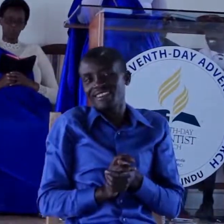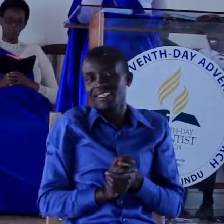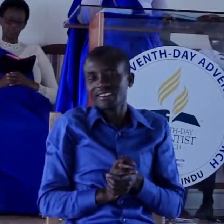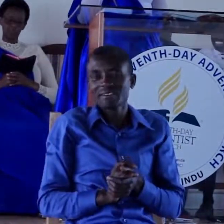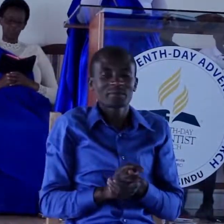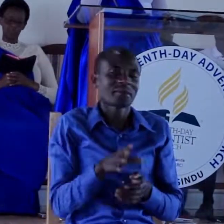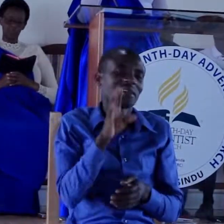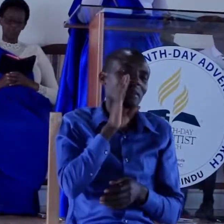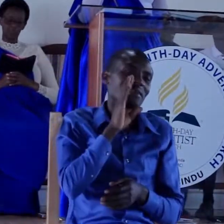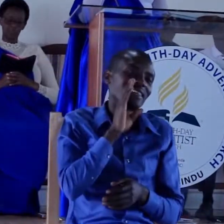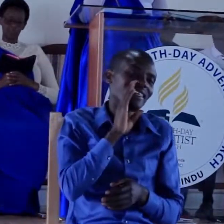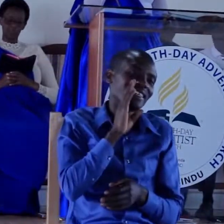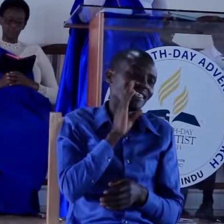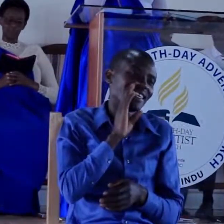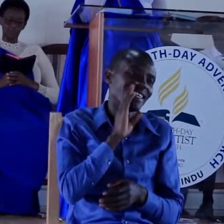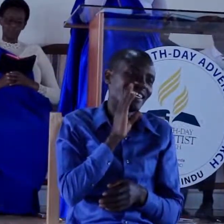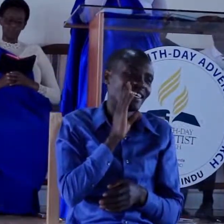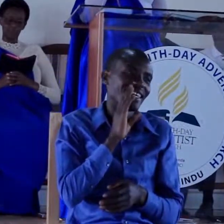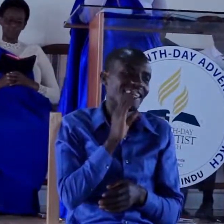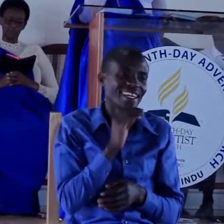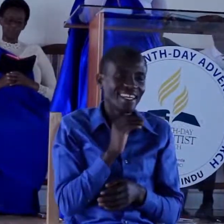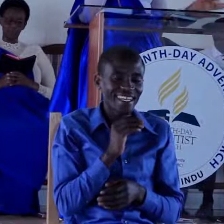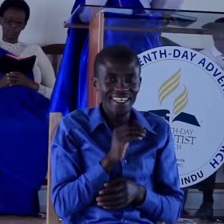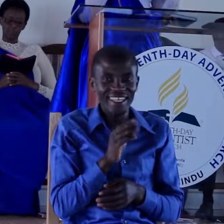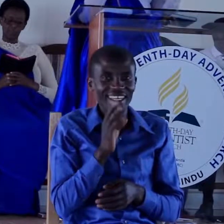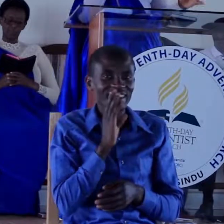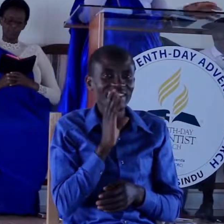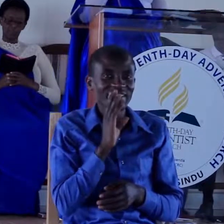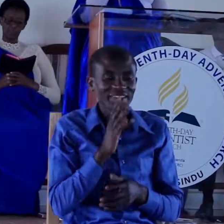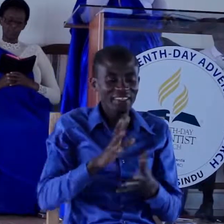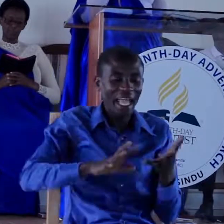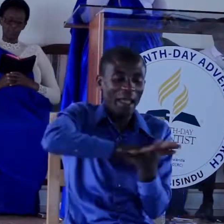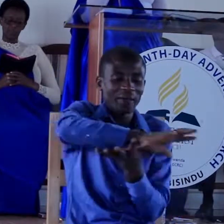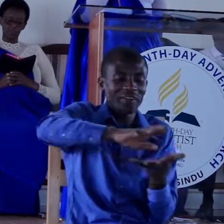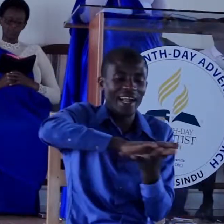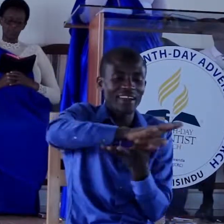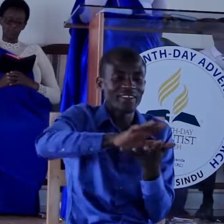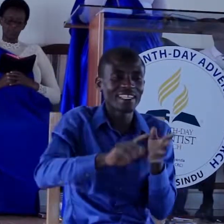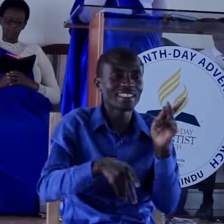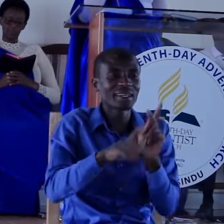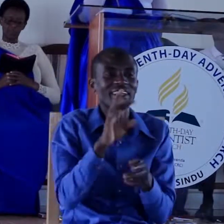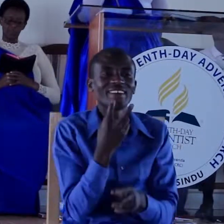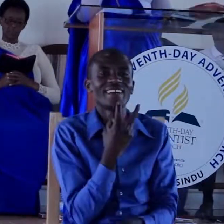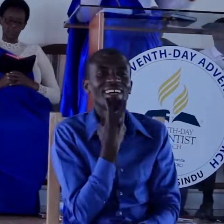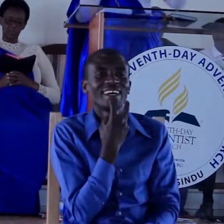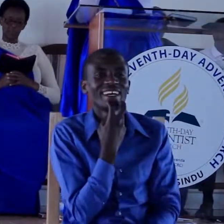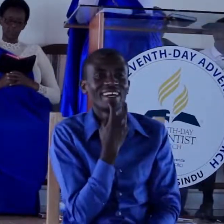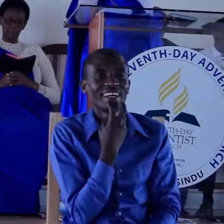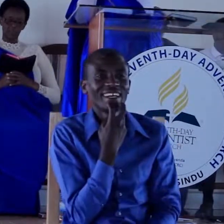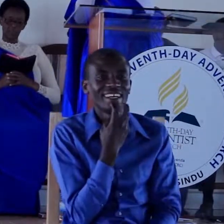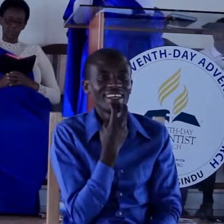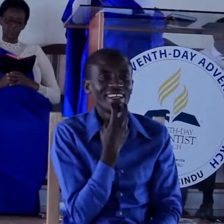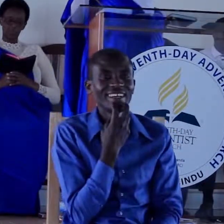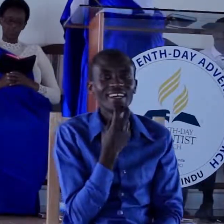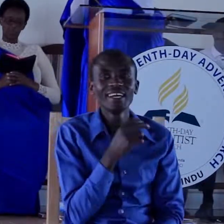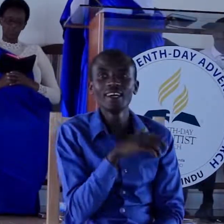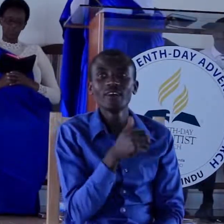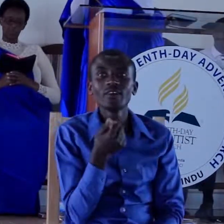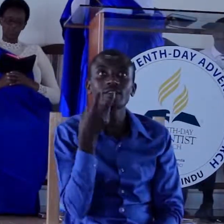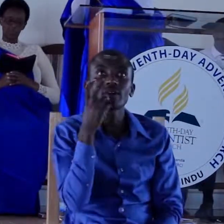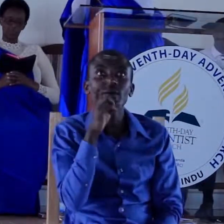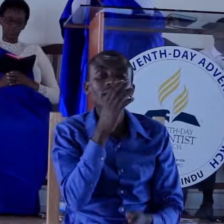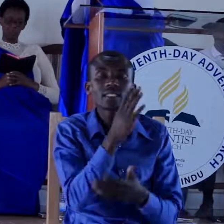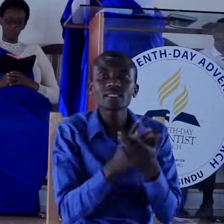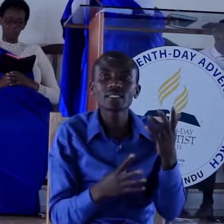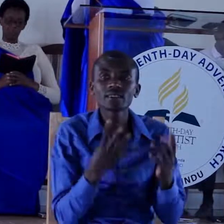sasa kandi nabahanga cyane ndagushimye cyane undi wabonye ibice bitatu